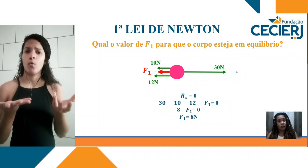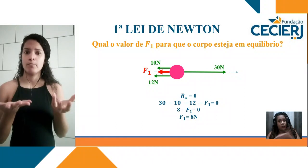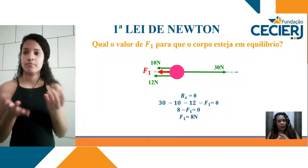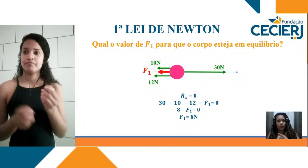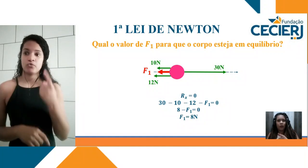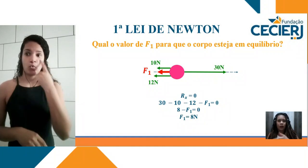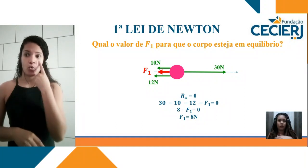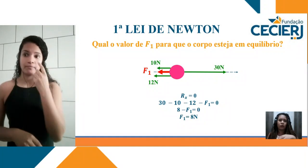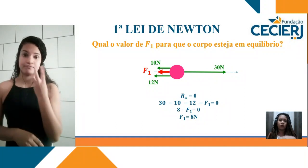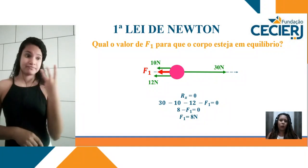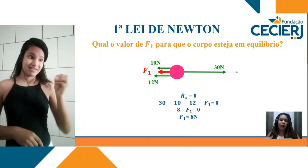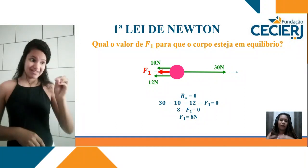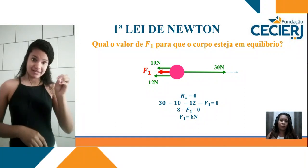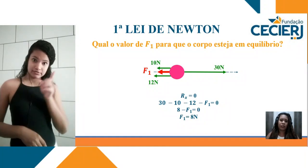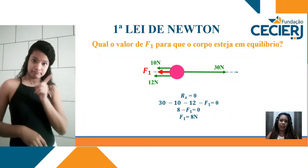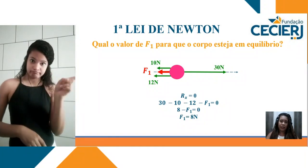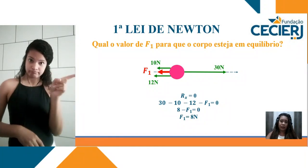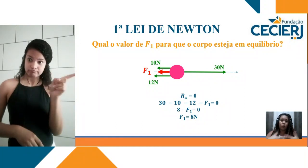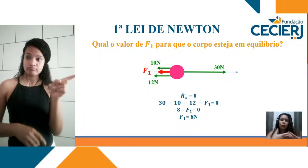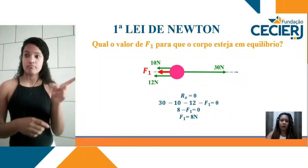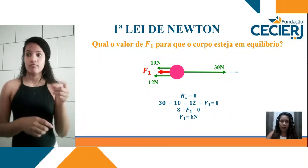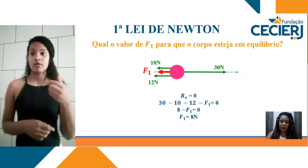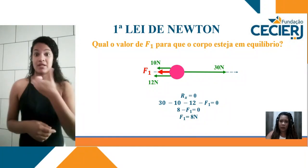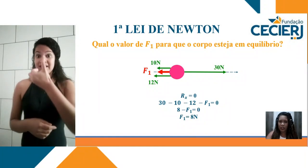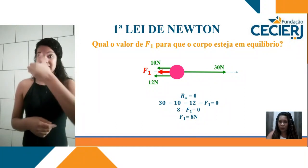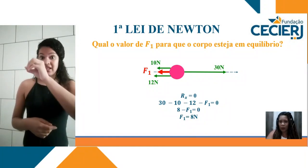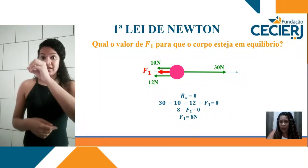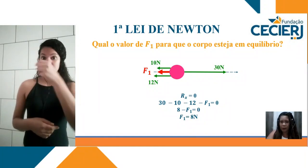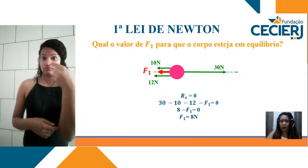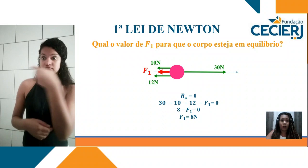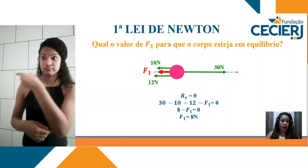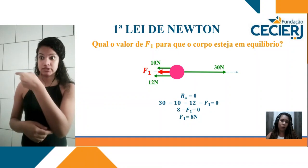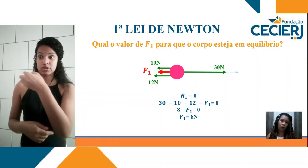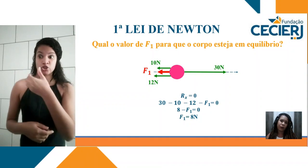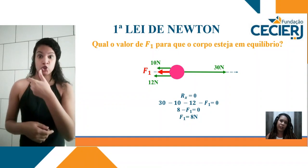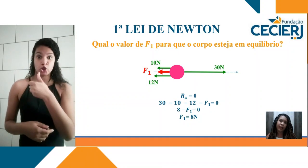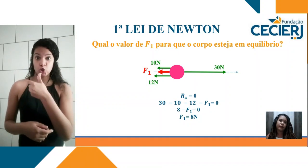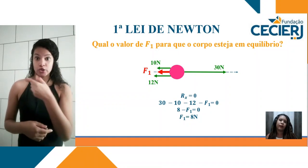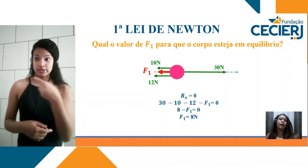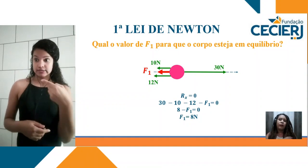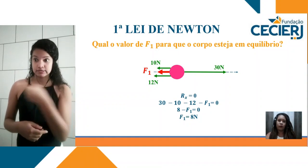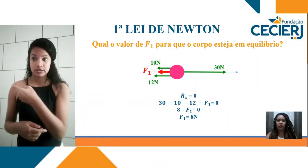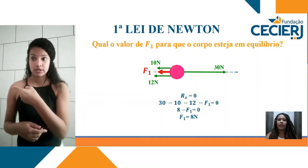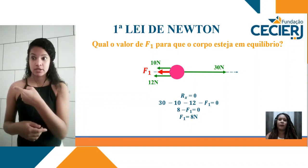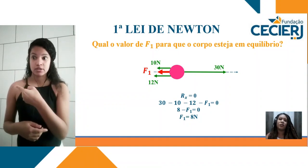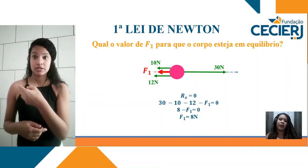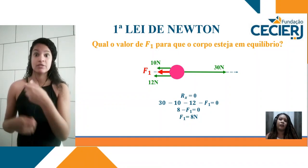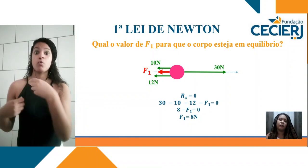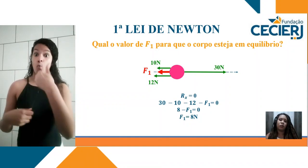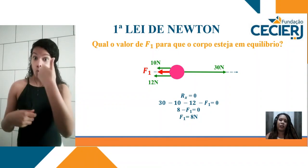tem 30 para um lado, o F1, que seria essa outra força que você precisa colocar para colocar o corpo em inércia, estaria